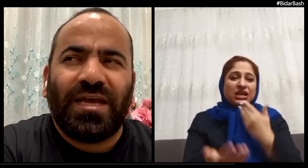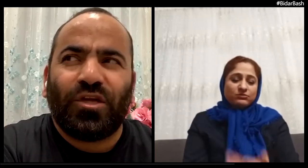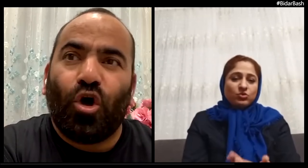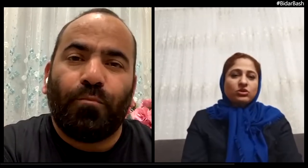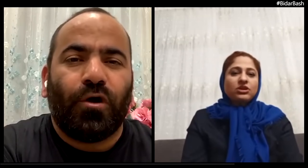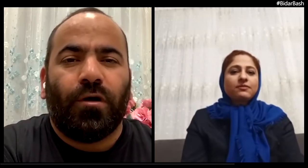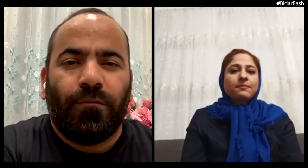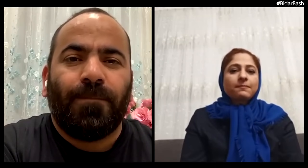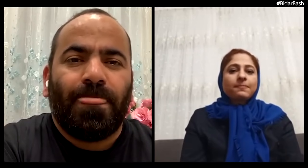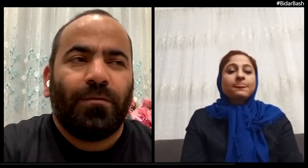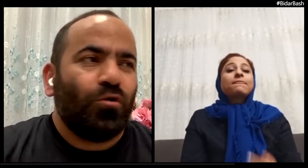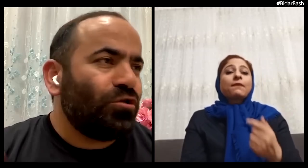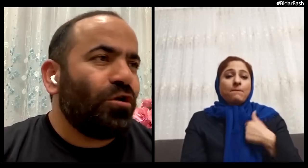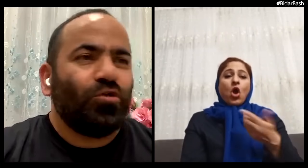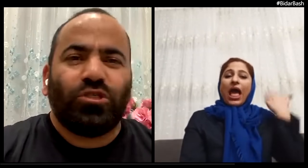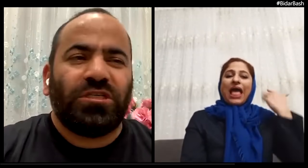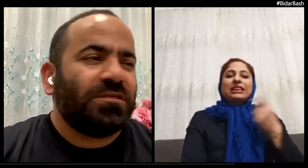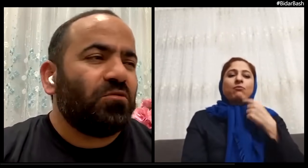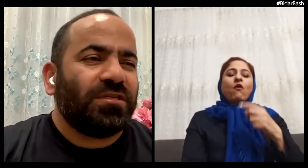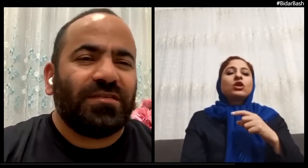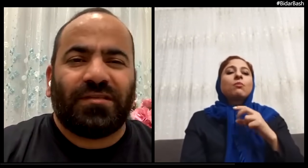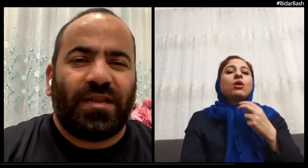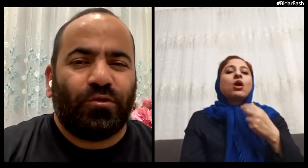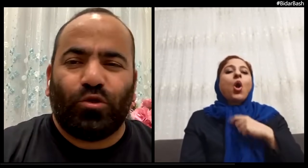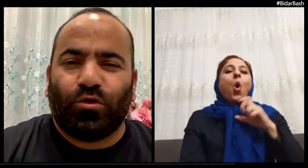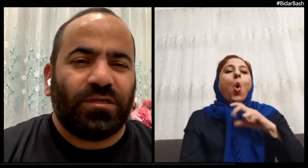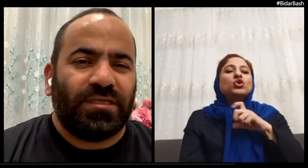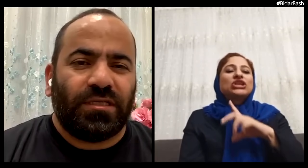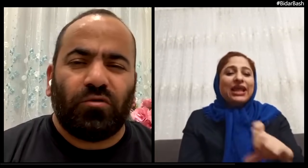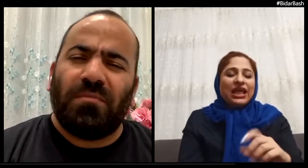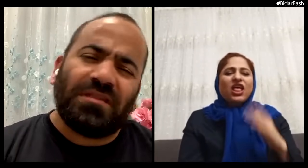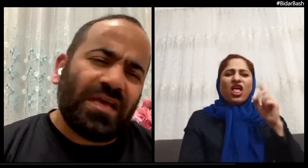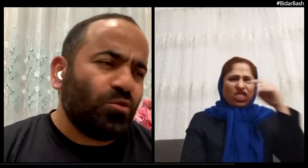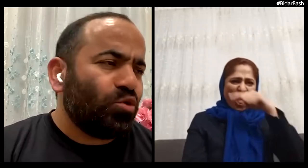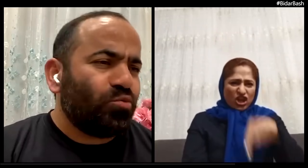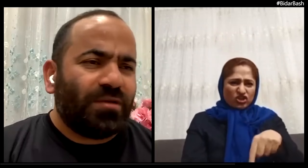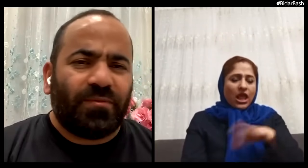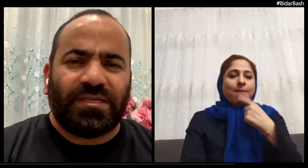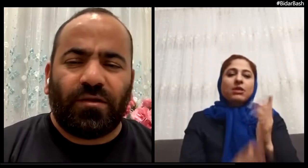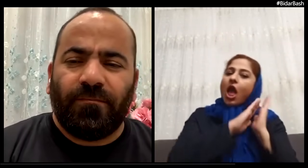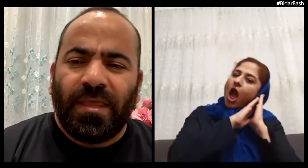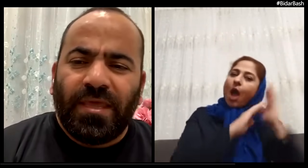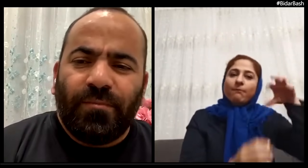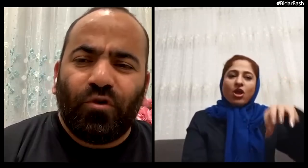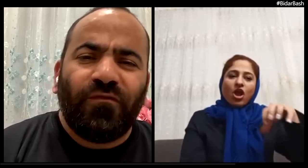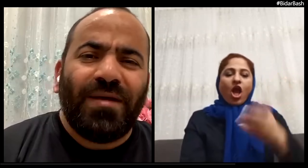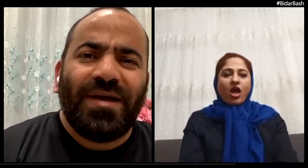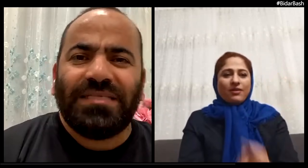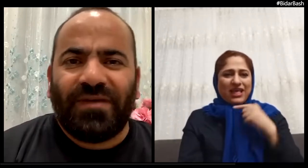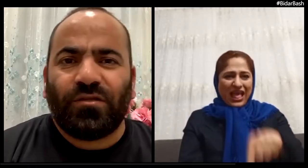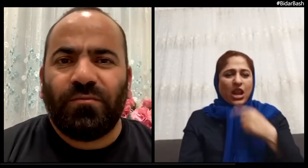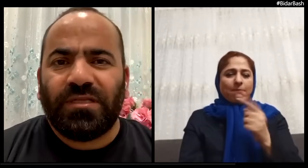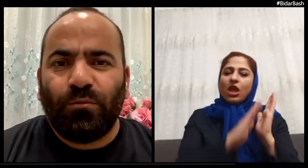بهش میگن خوابگاه، ما اتاقای کوچیکی مثلا 2 تا 3 تا طلبه توی اتاق زندگی میکنن، بعد غذا خودشون باید بپزن. میگفت